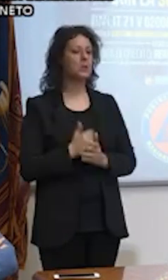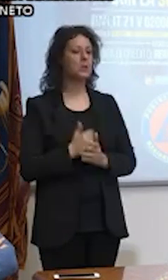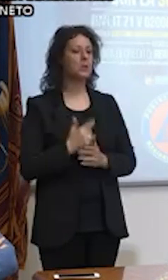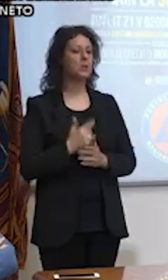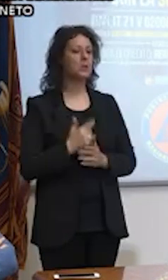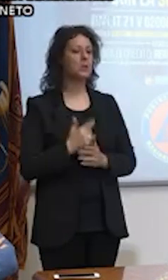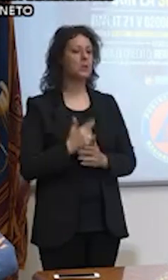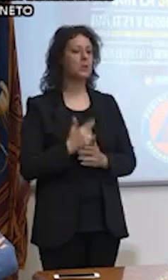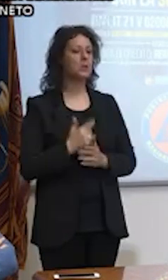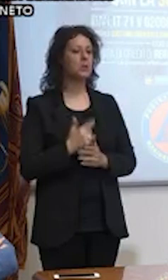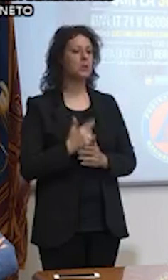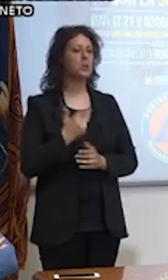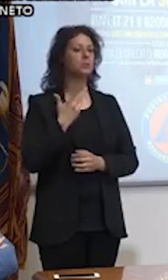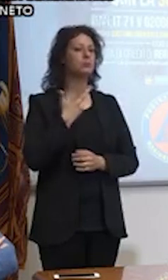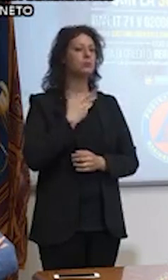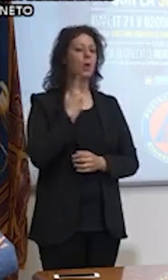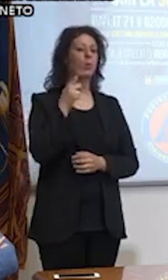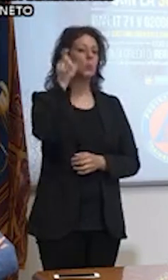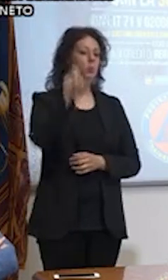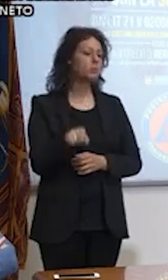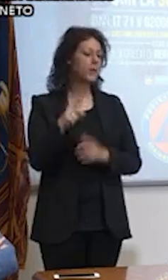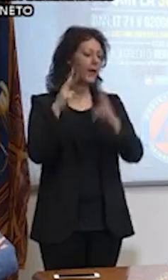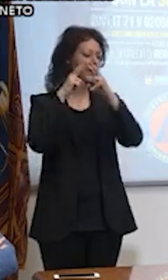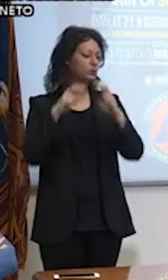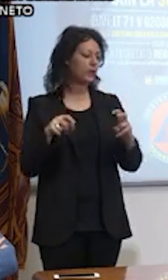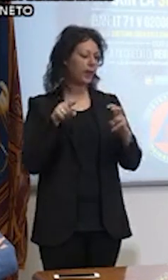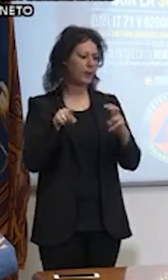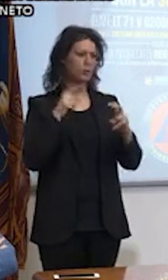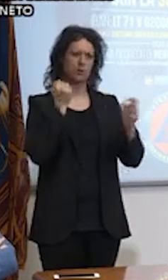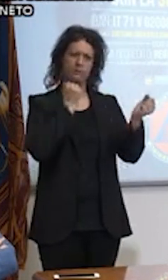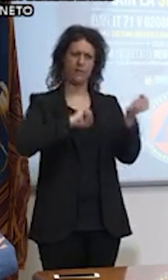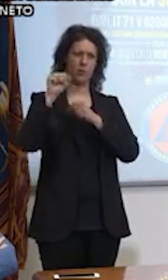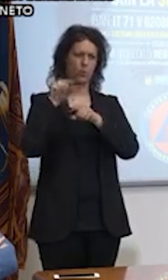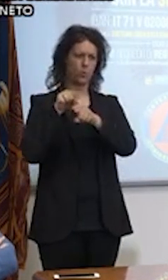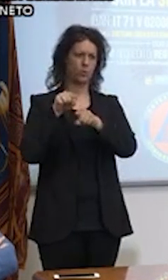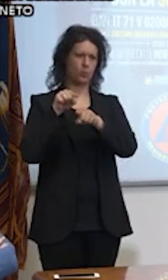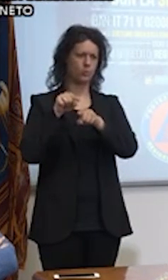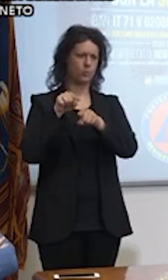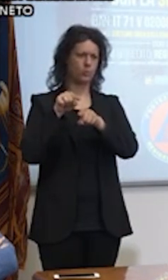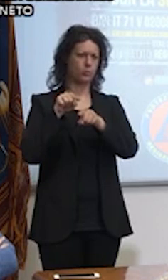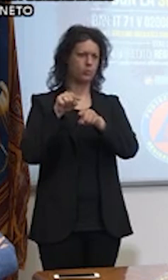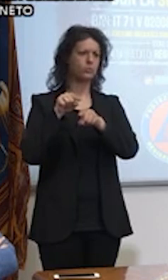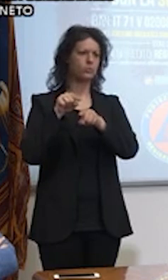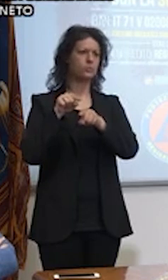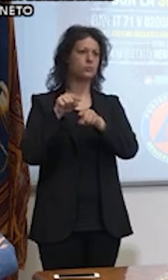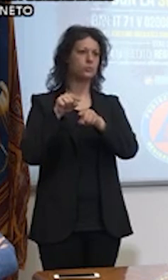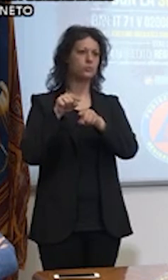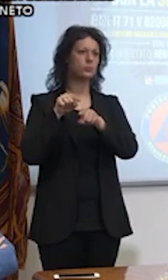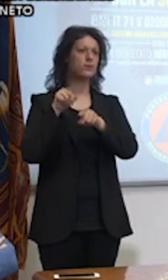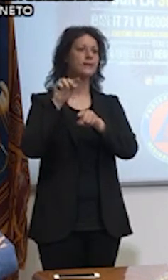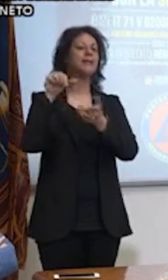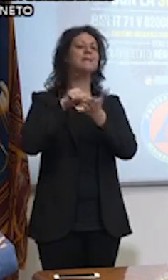teoria che viene portata avanti da un ricercatore abbastanza noto a livello internazionale che si chiama Giuseppe Remuzzi, che è un direttore di un istituto di